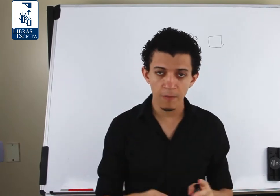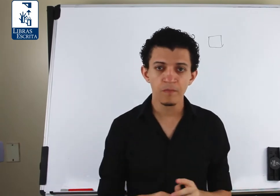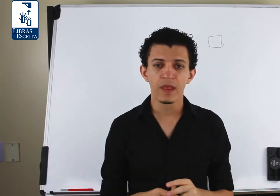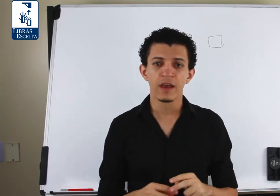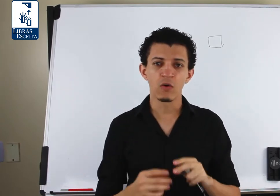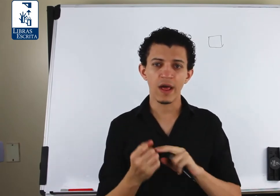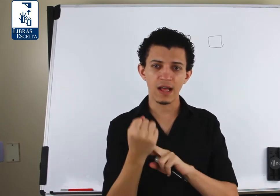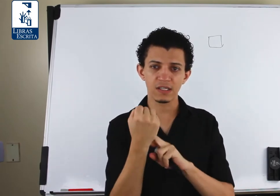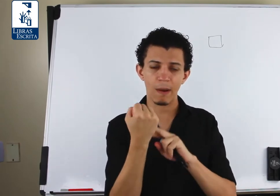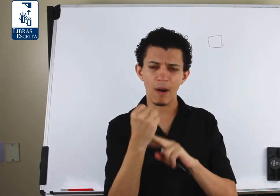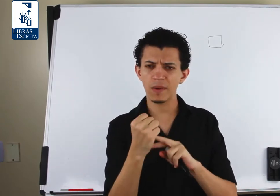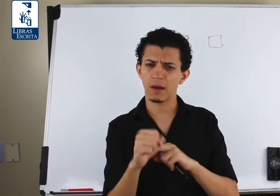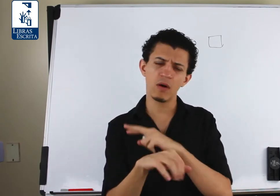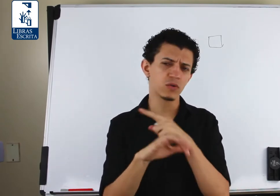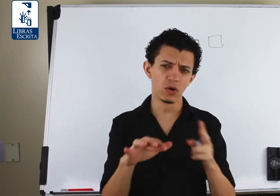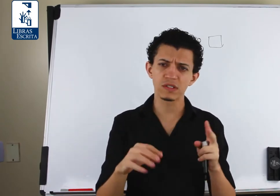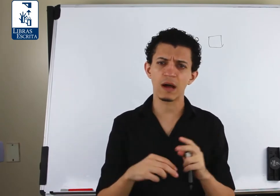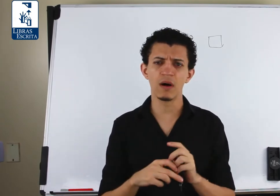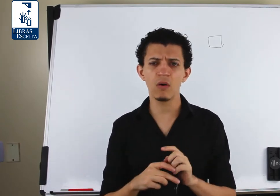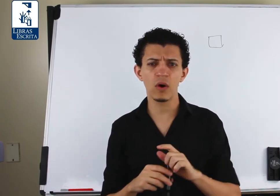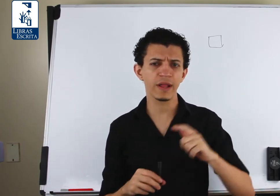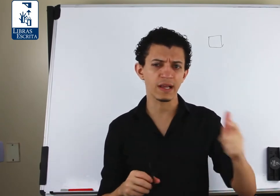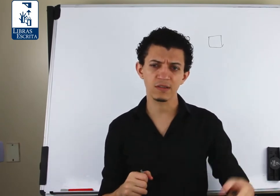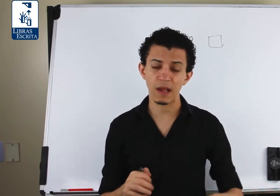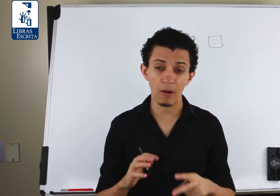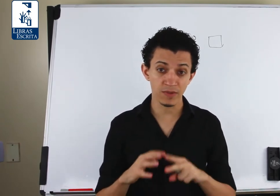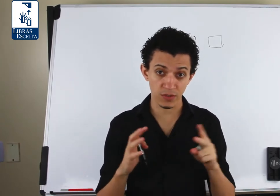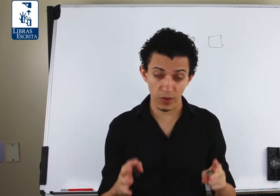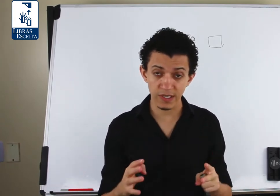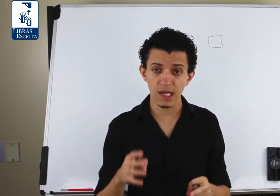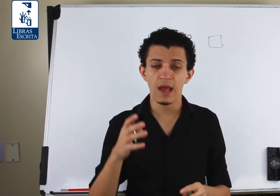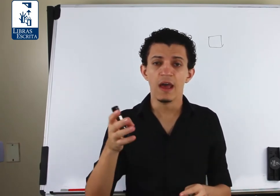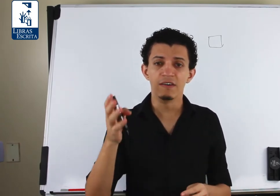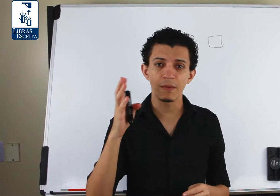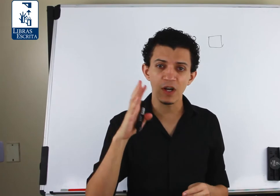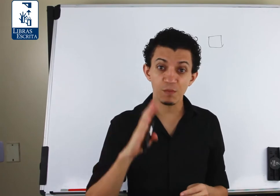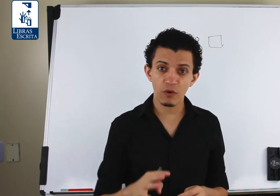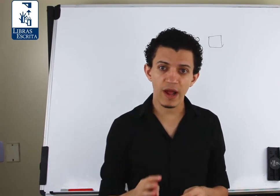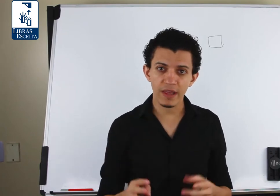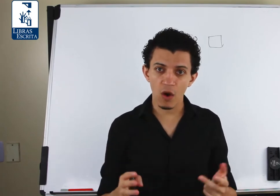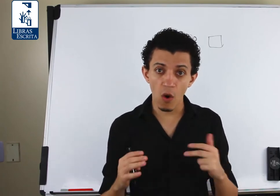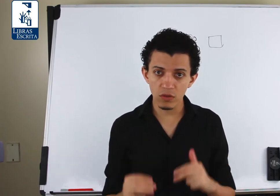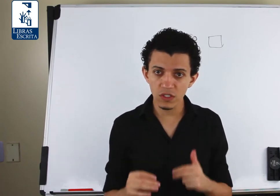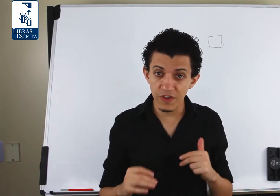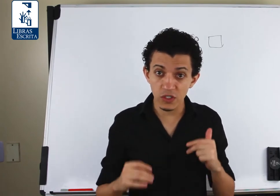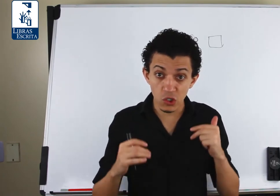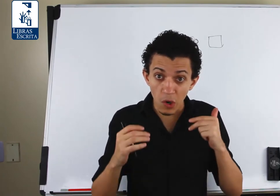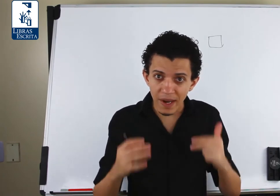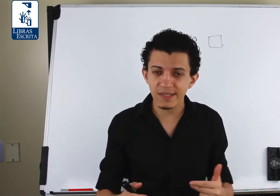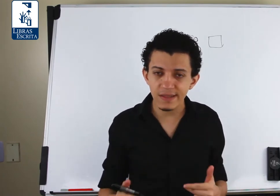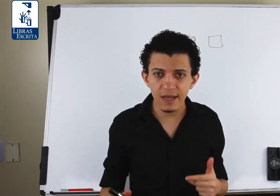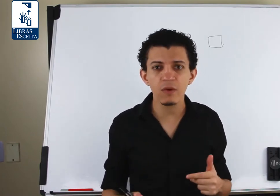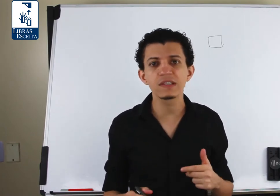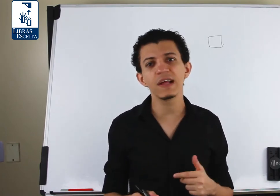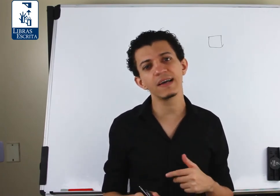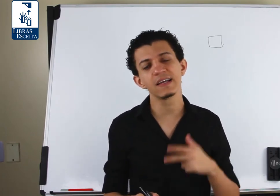com relação a palma da mão, dorso da mão, orientação da palma, essas coisas, você pode procurar aqui outros vídeos sobre a escrita da língua de sinais,